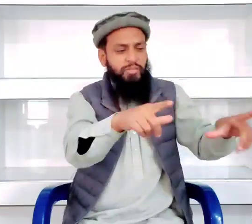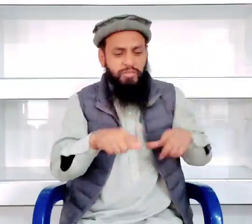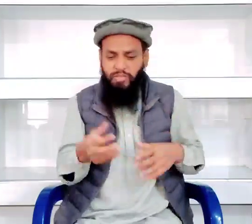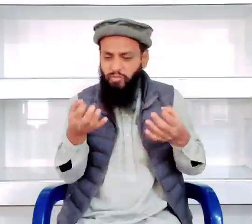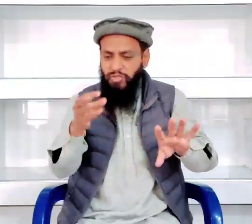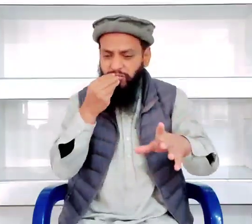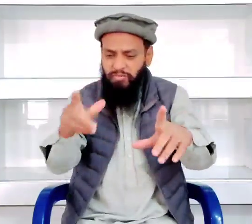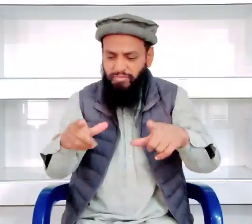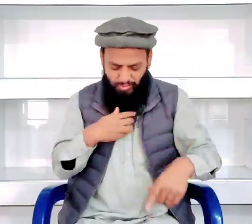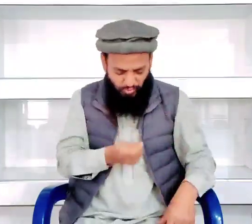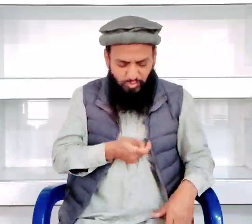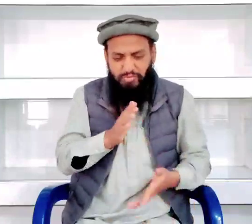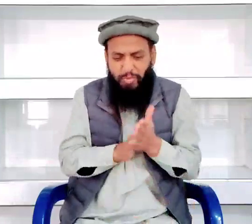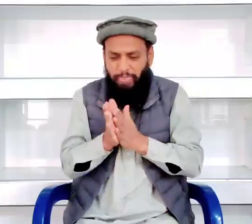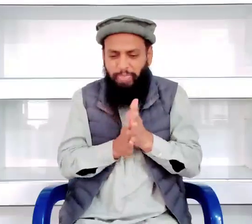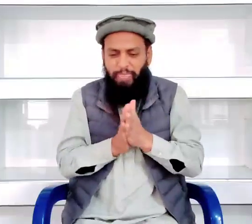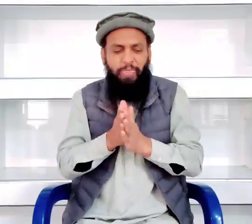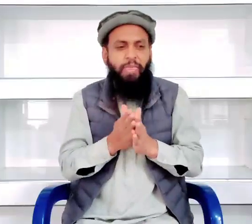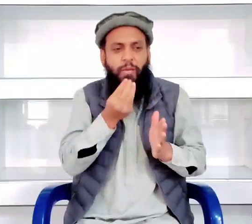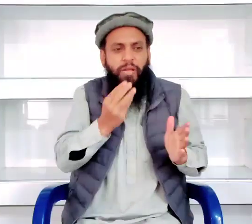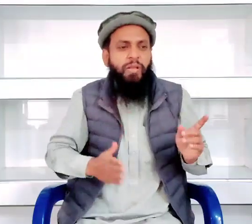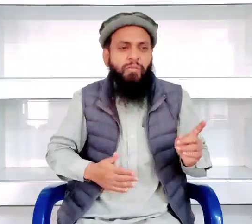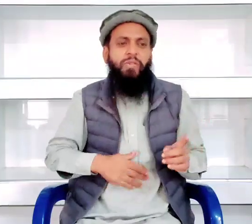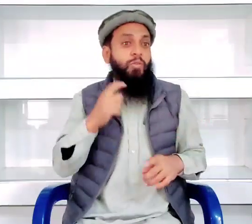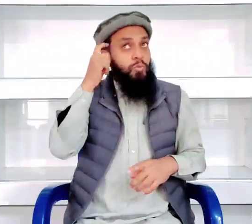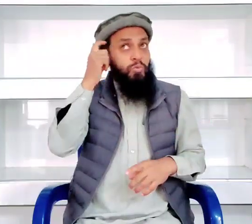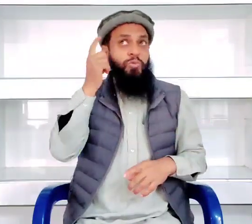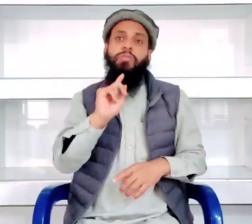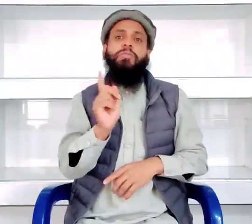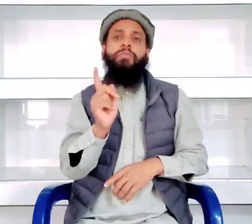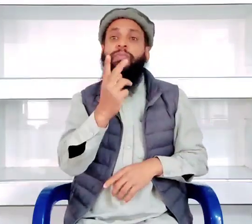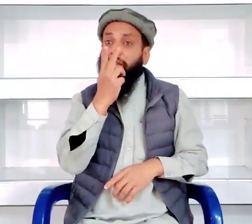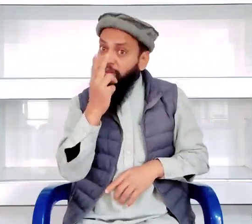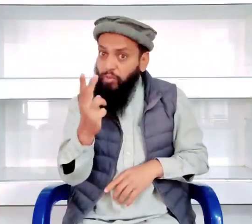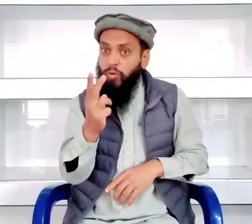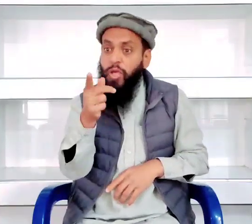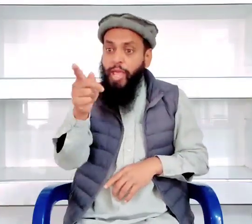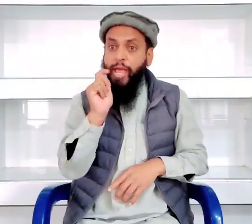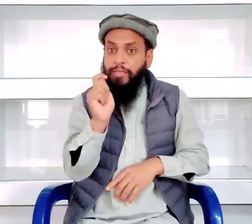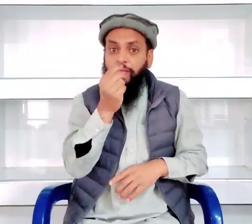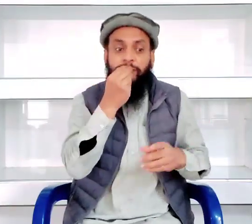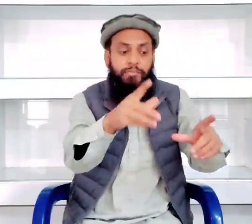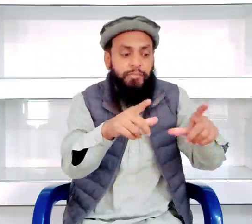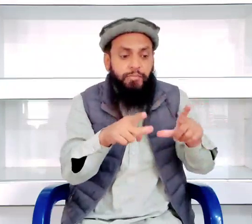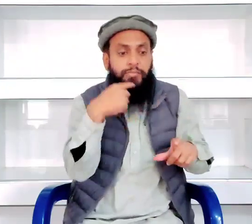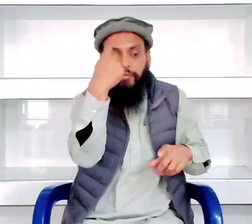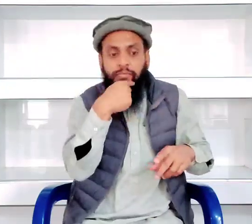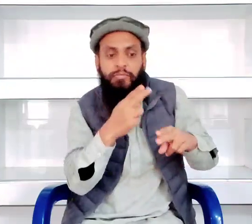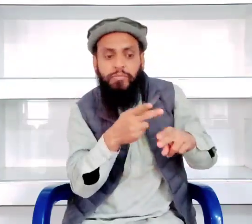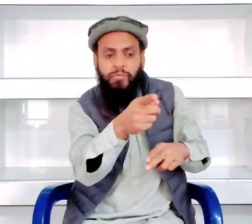پیغمبر جناب محمد رسول اللہ صلی اللہ علیہ وسلم نے ارشاد فرمایا